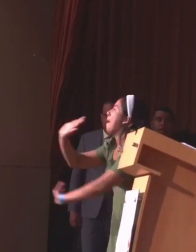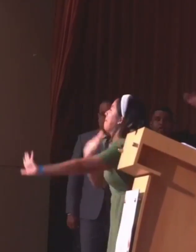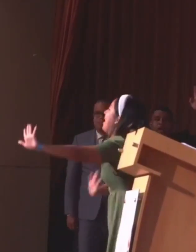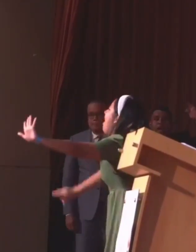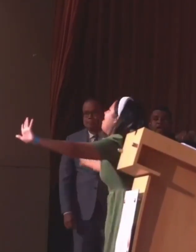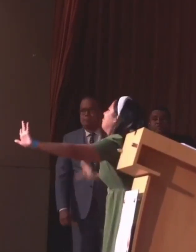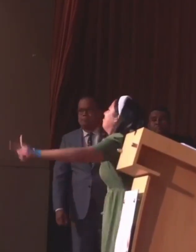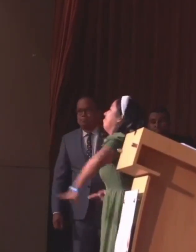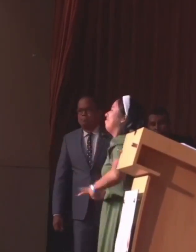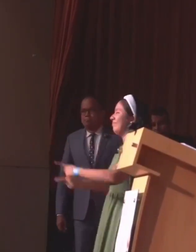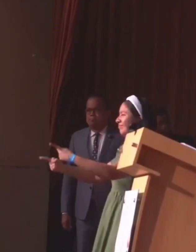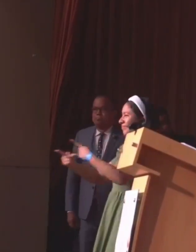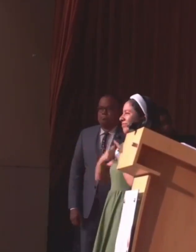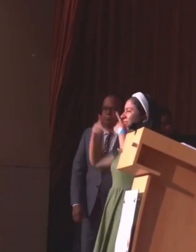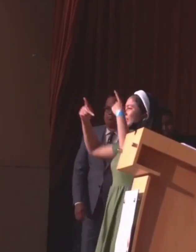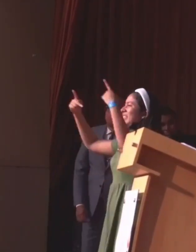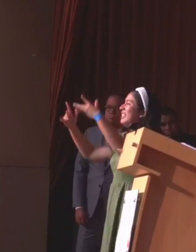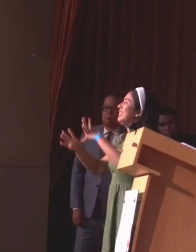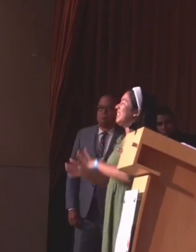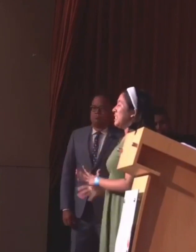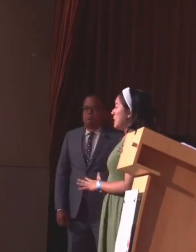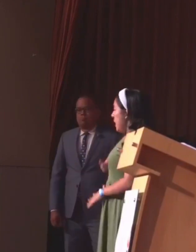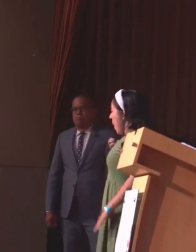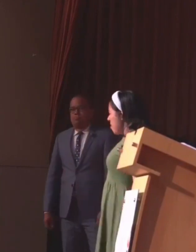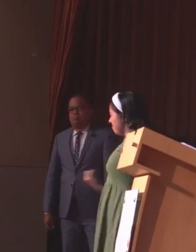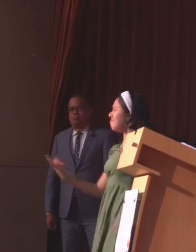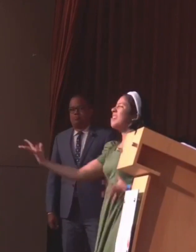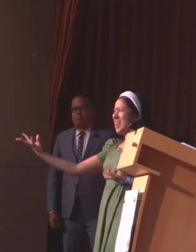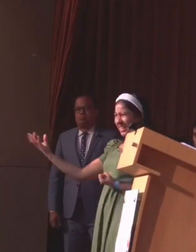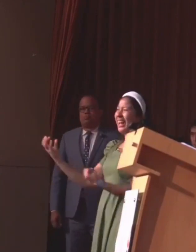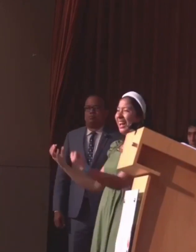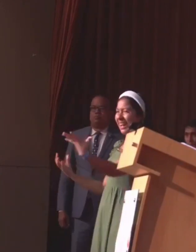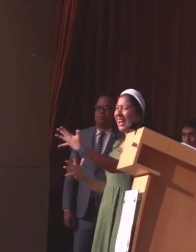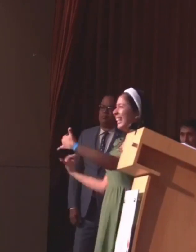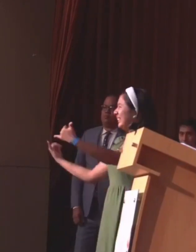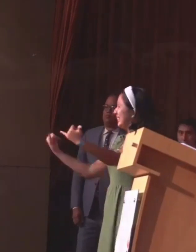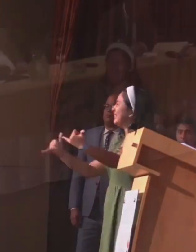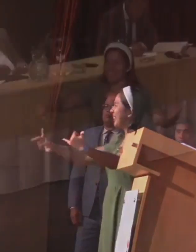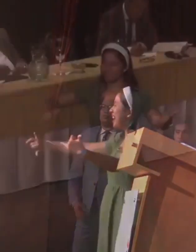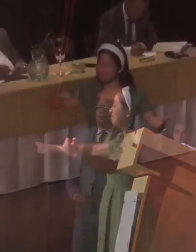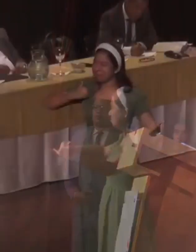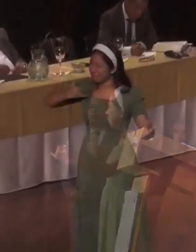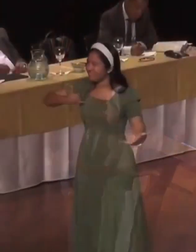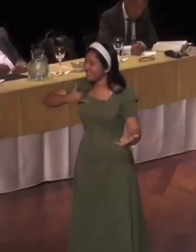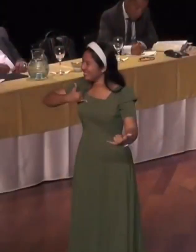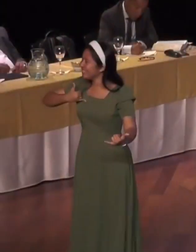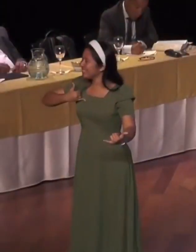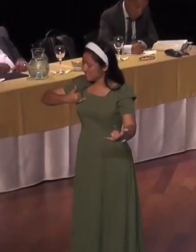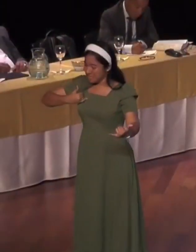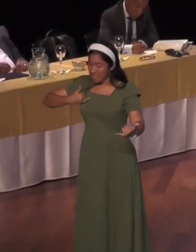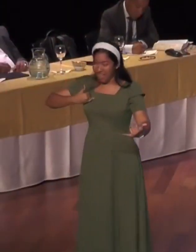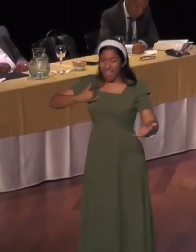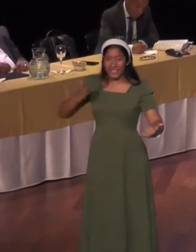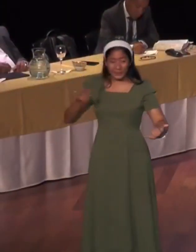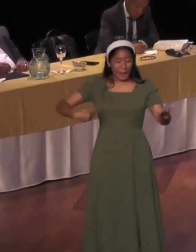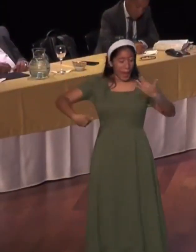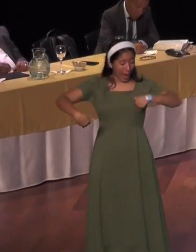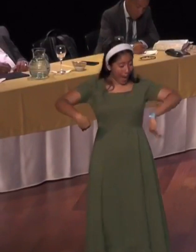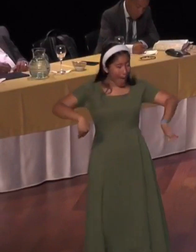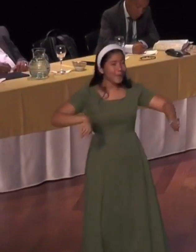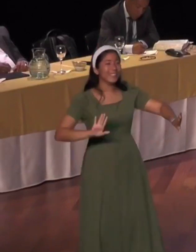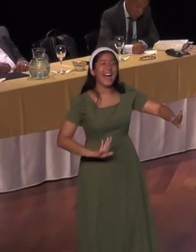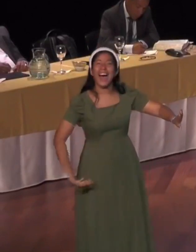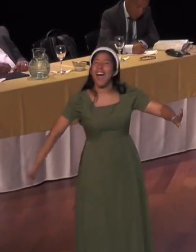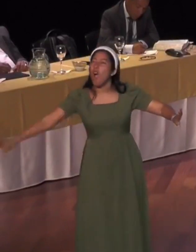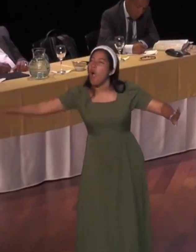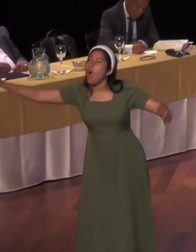En esta multitud ahí yace un joven. que está escuchando el espectro tan poderoso